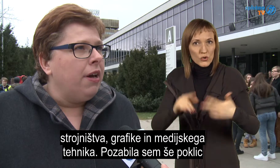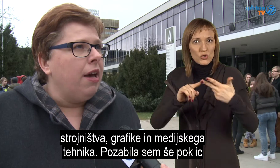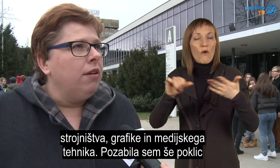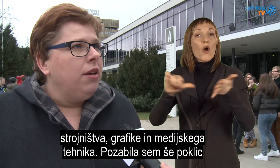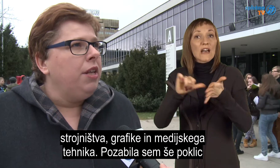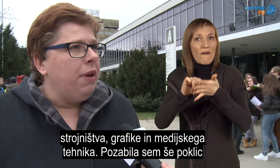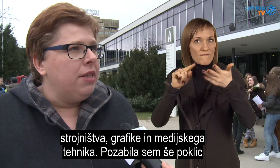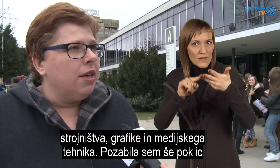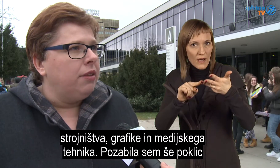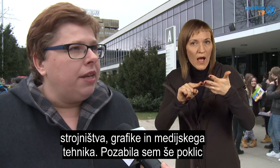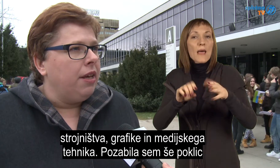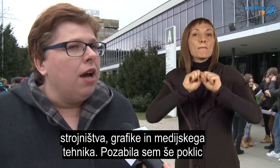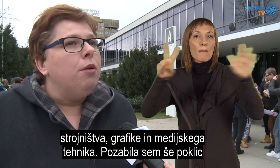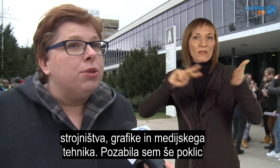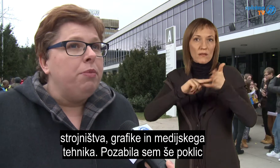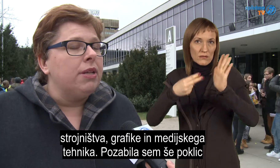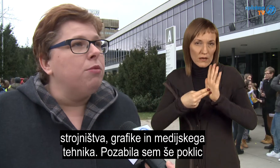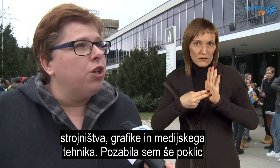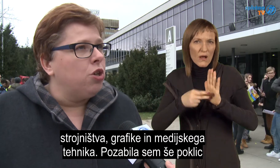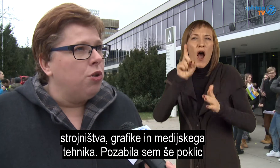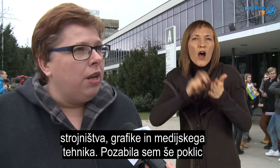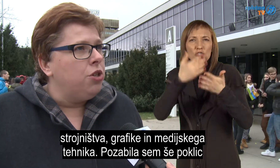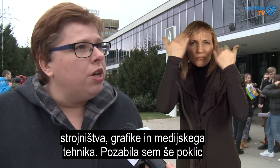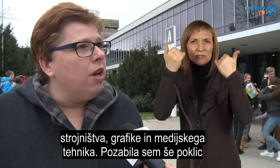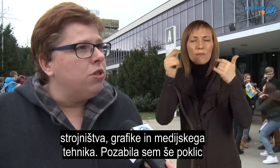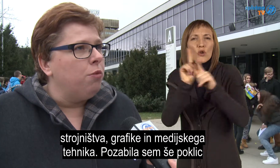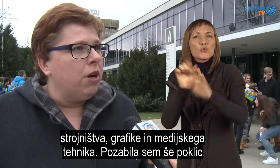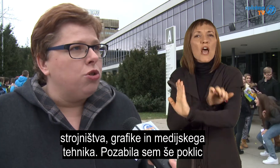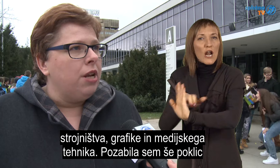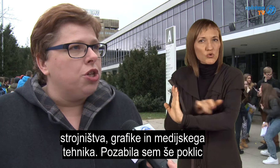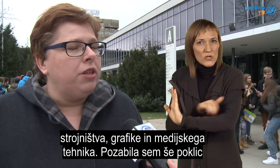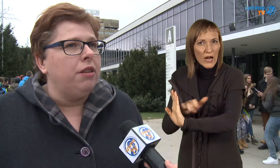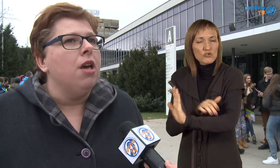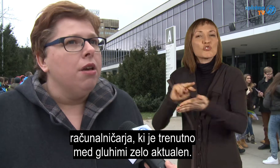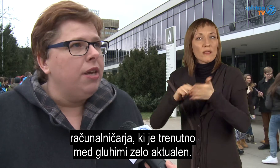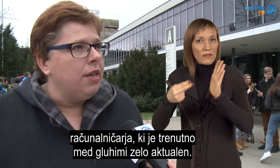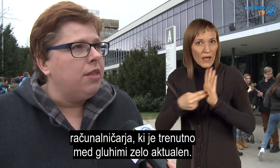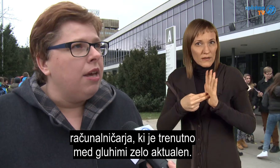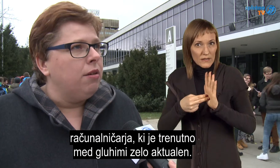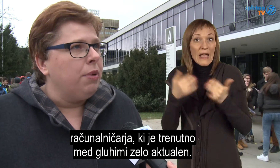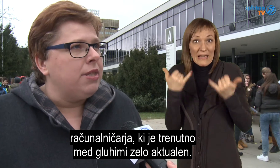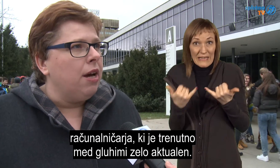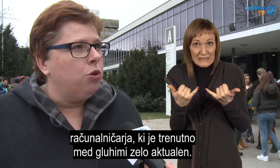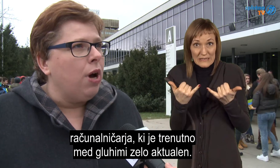grafike in medijskega tehnika. Pozabila sem še računalničarja oziroma računalniški tehnik, ki je zdaj precej